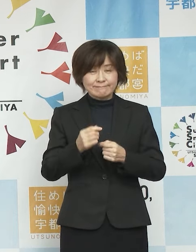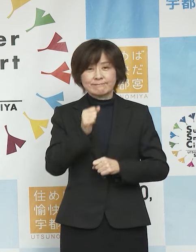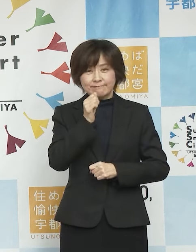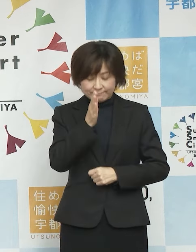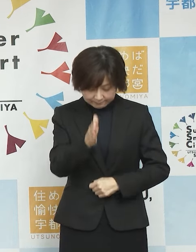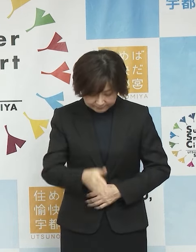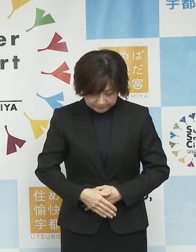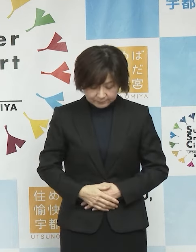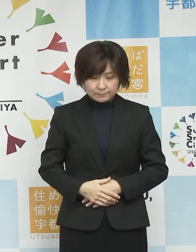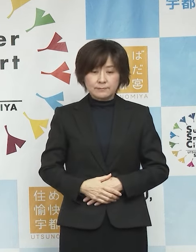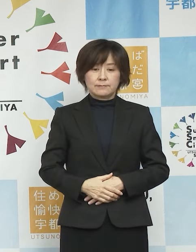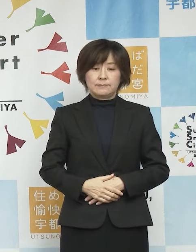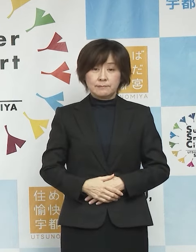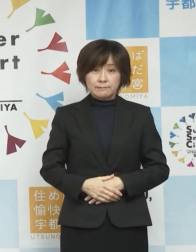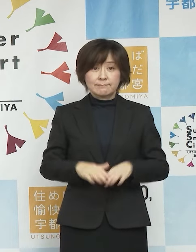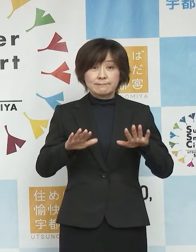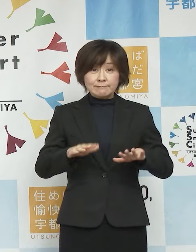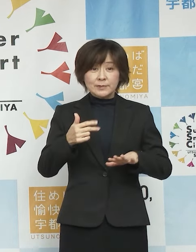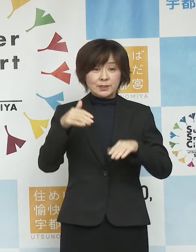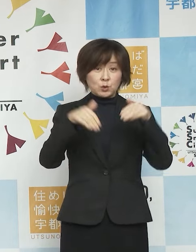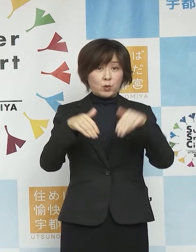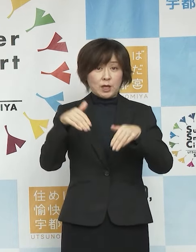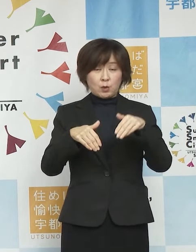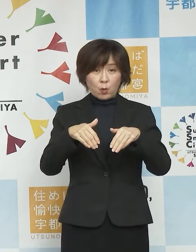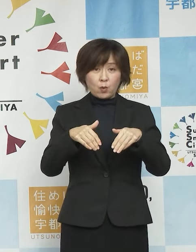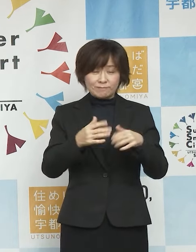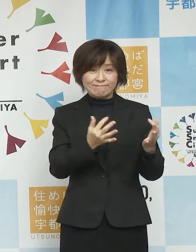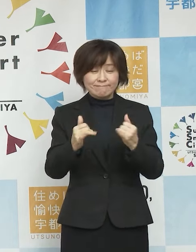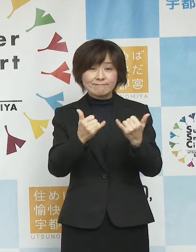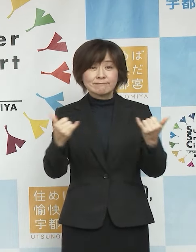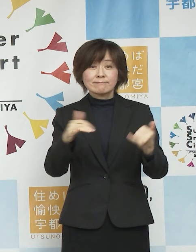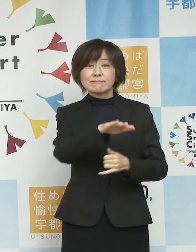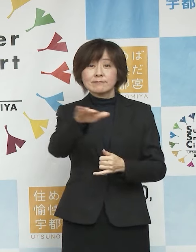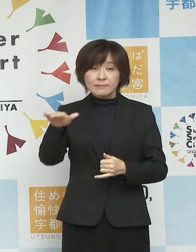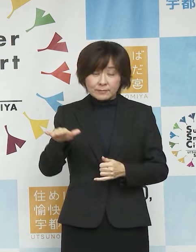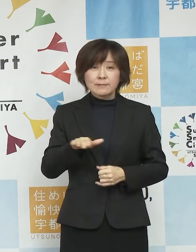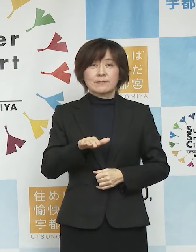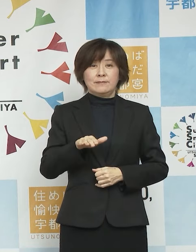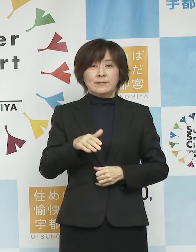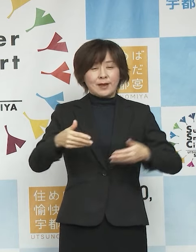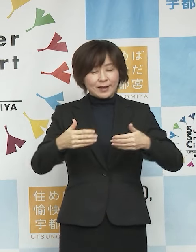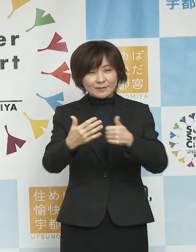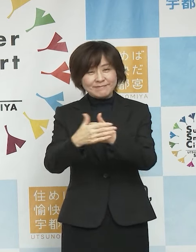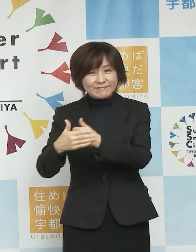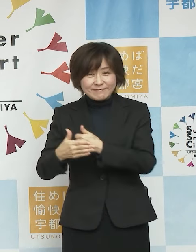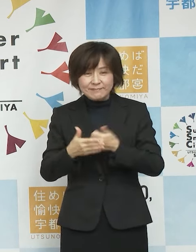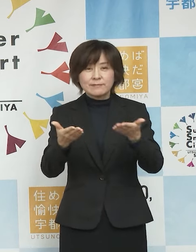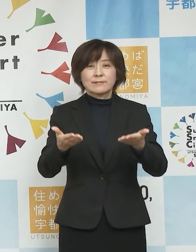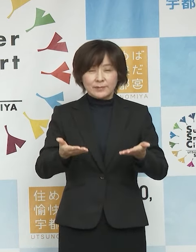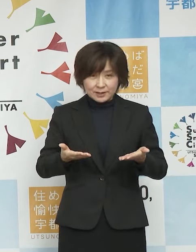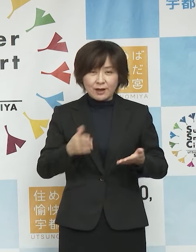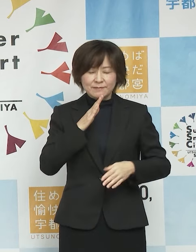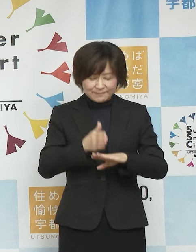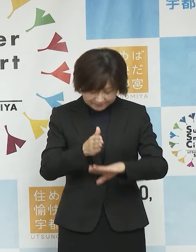。この度の市長選挙におきまして、多くの市民の皆様方から温かいご支援をいただきました。